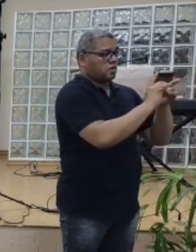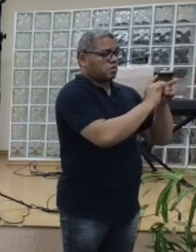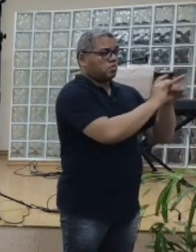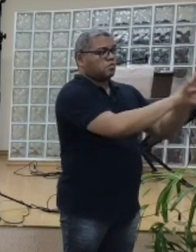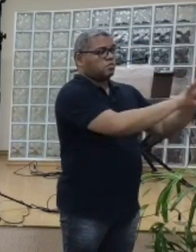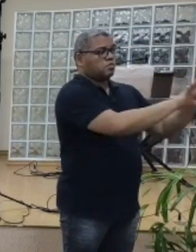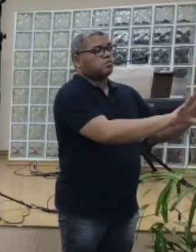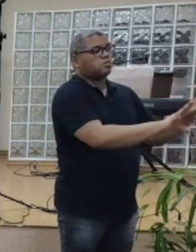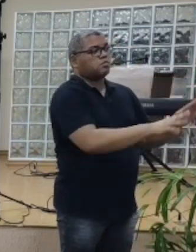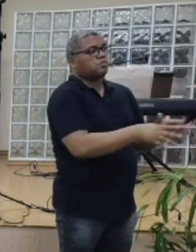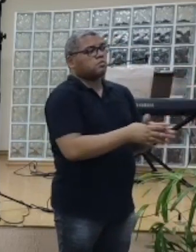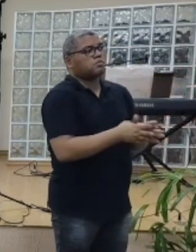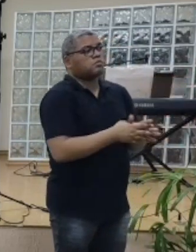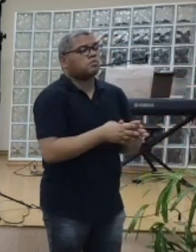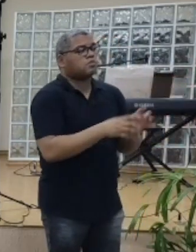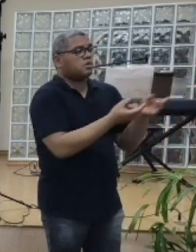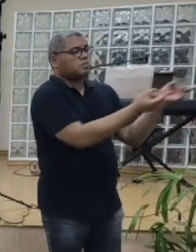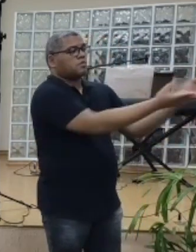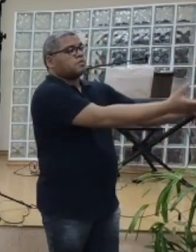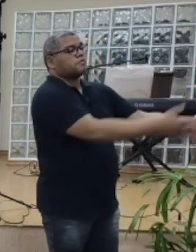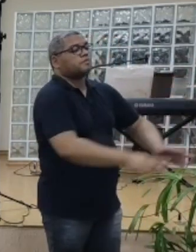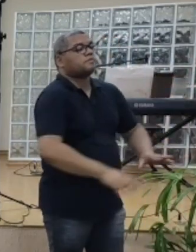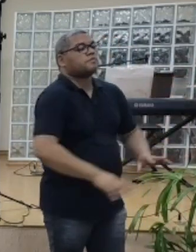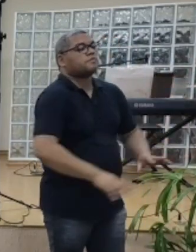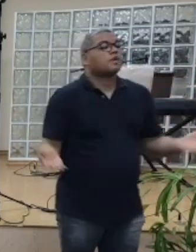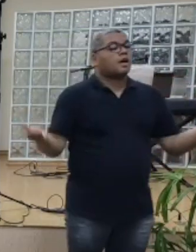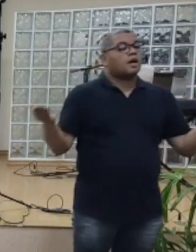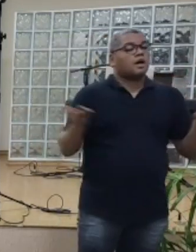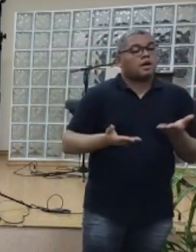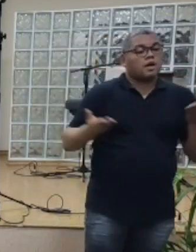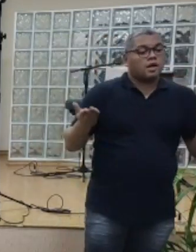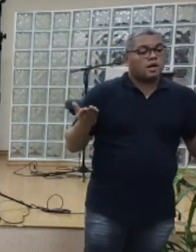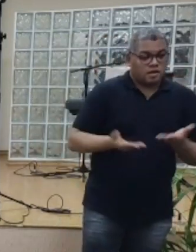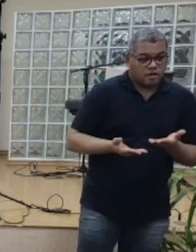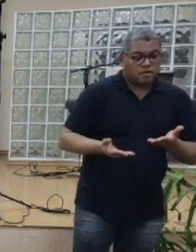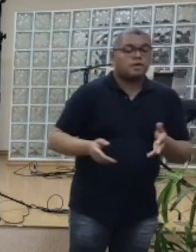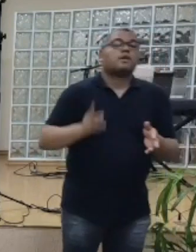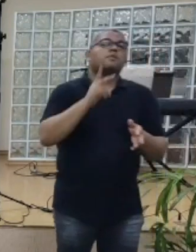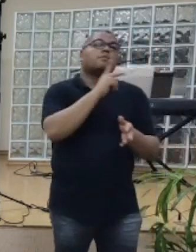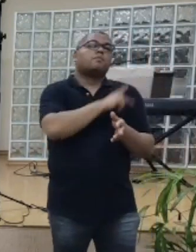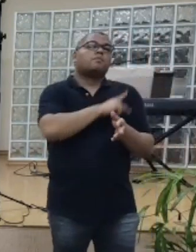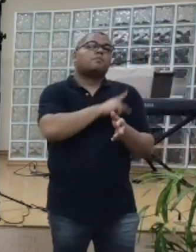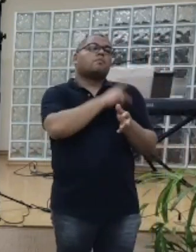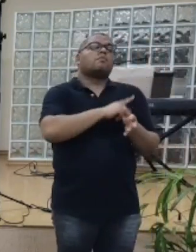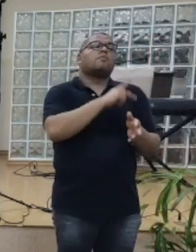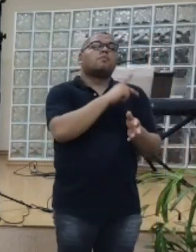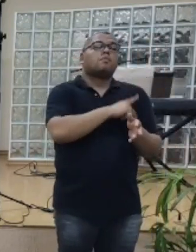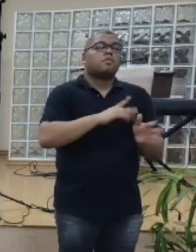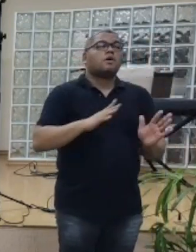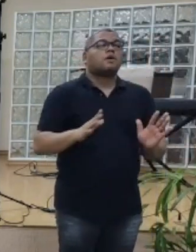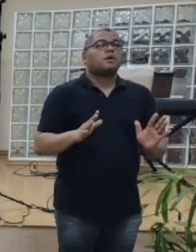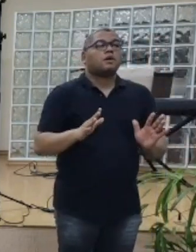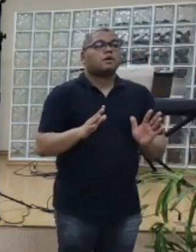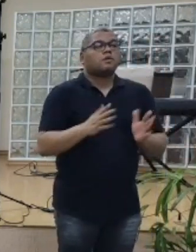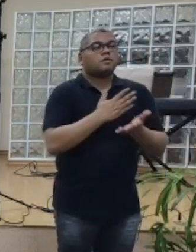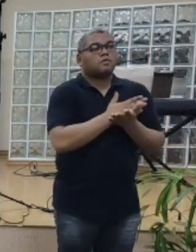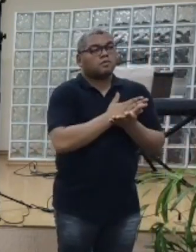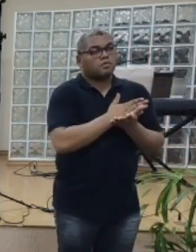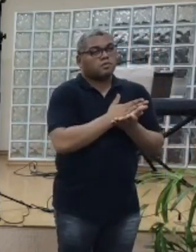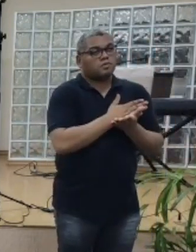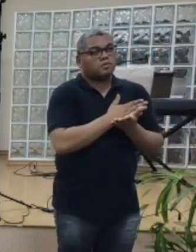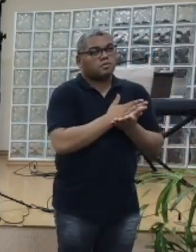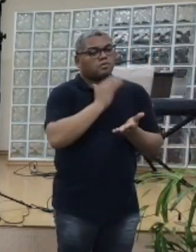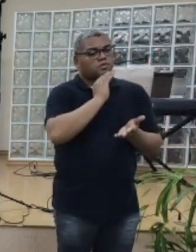parece que Paulo dá uma amolecida geral. Assim, parei tudo agora e passa a colocar o